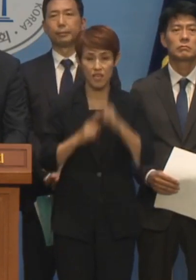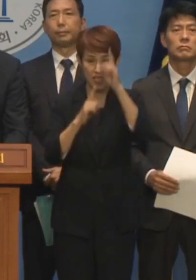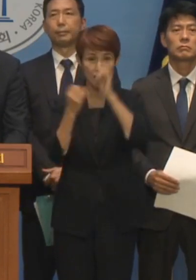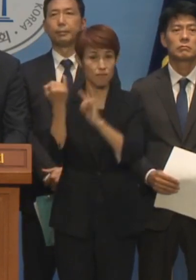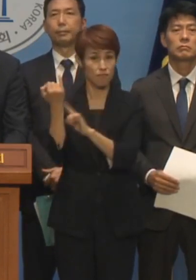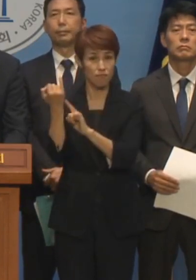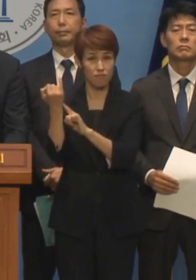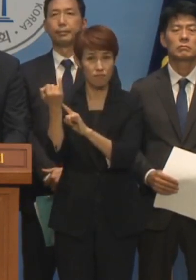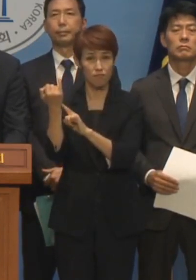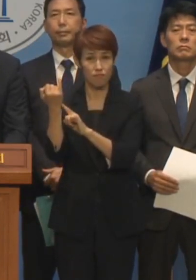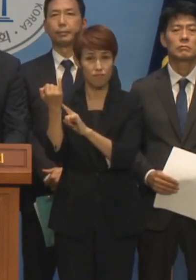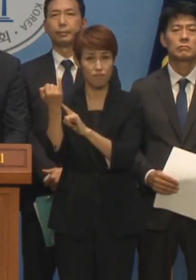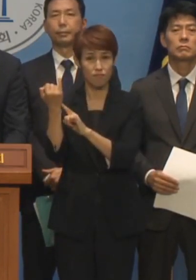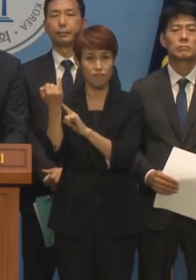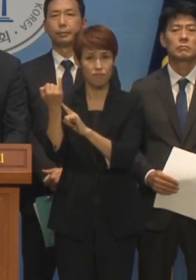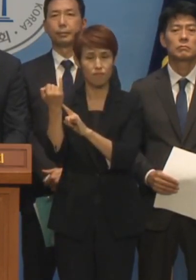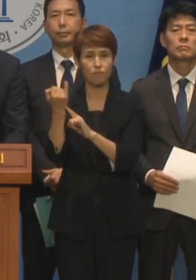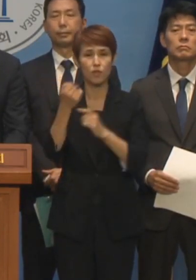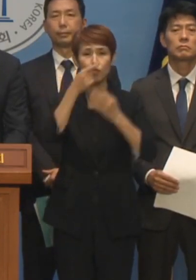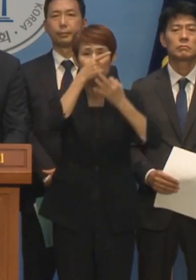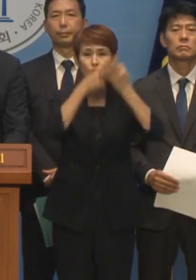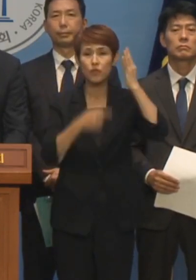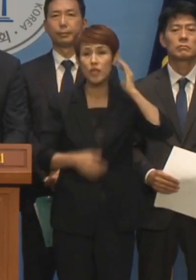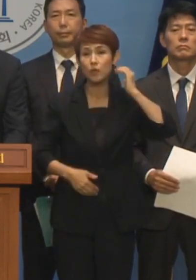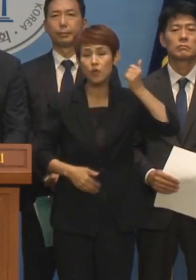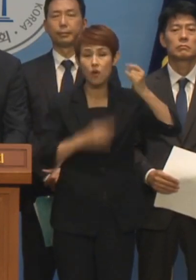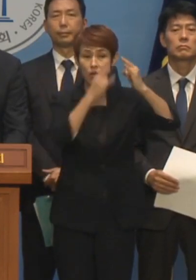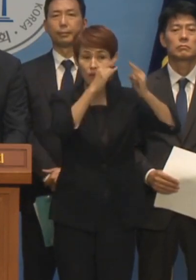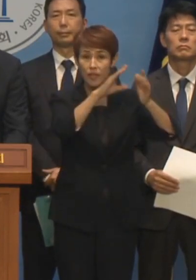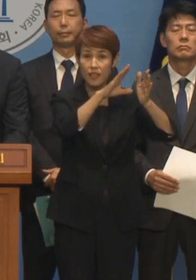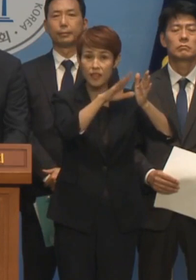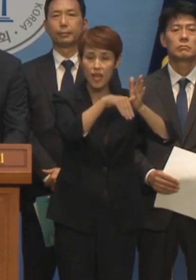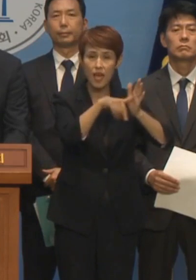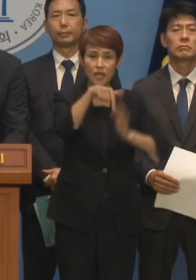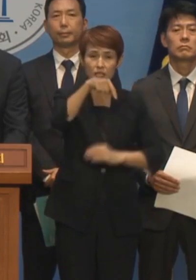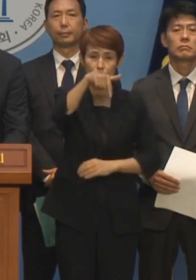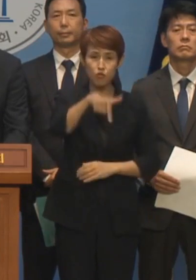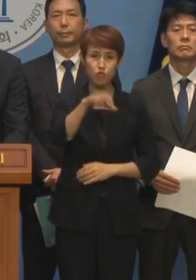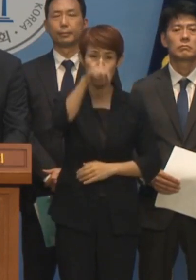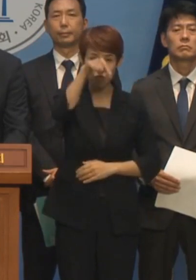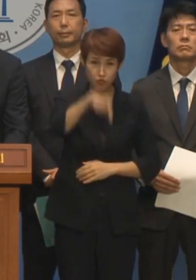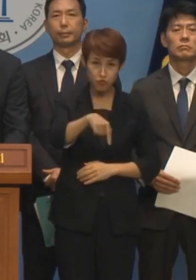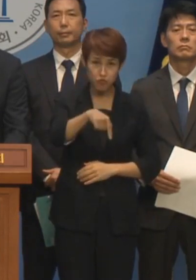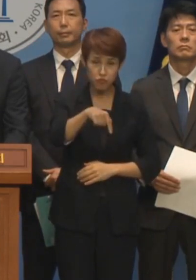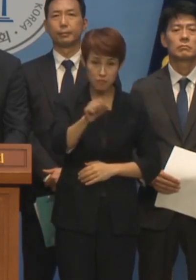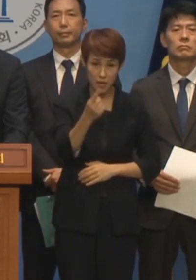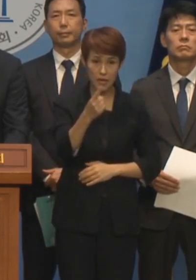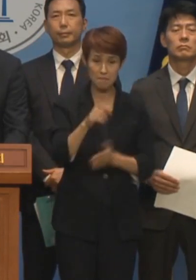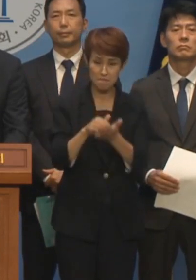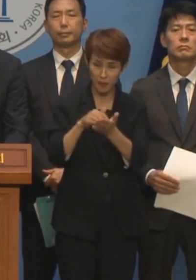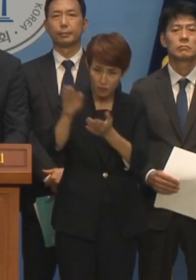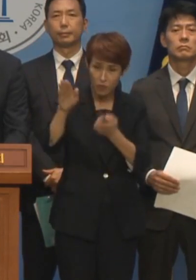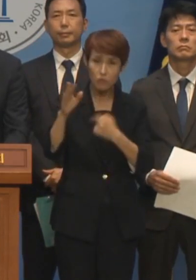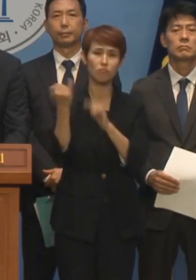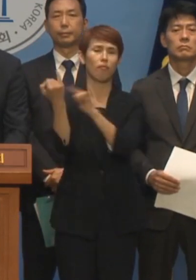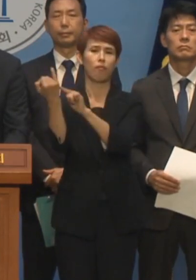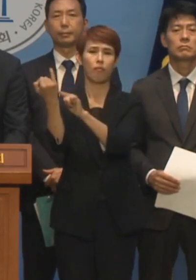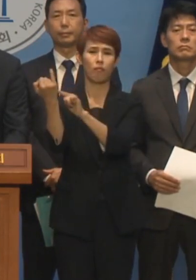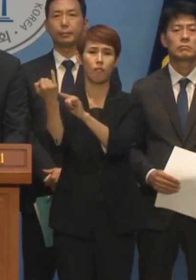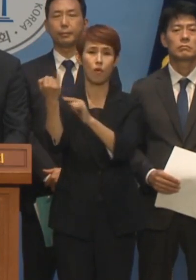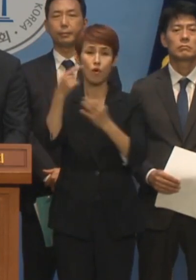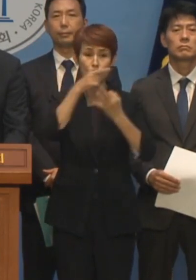이진숙은 윤석열 대통령 캠프에서 극우적 언론관으로 퇴출당한 인물입니다. 윤석열